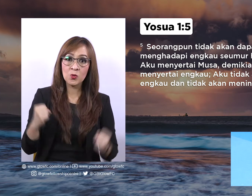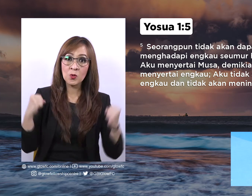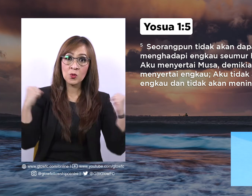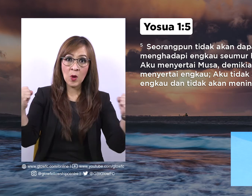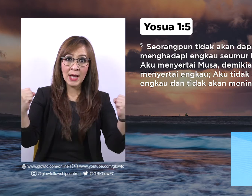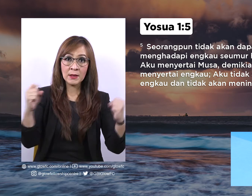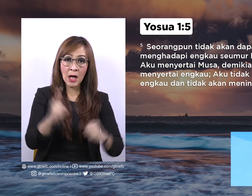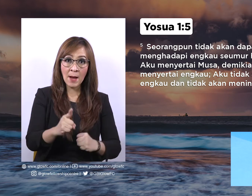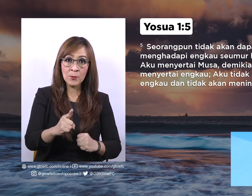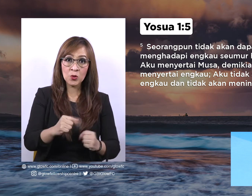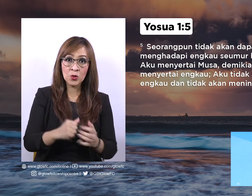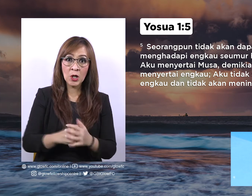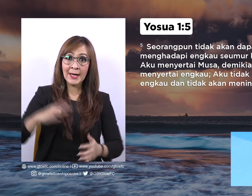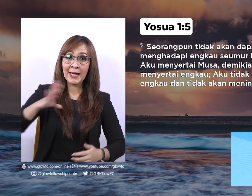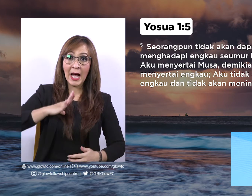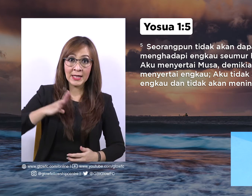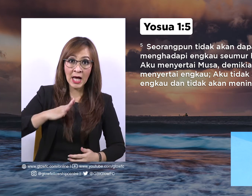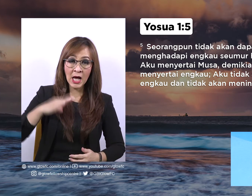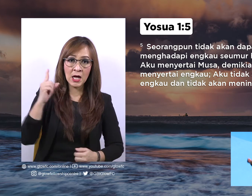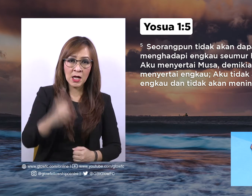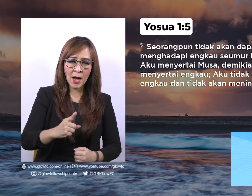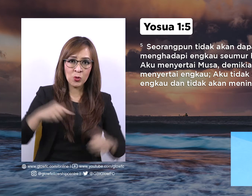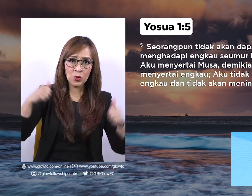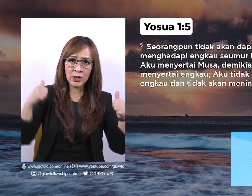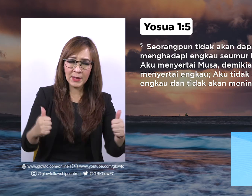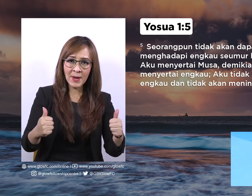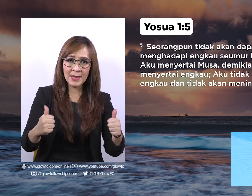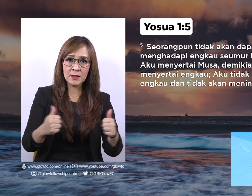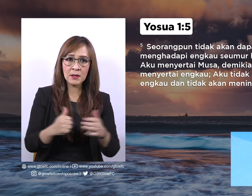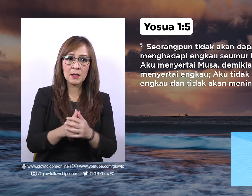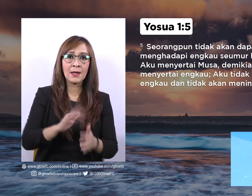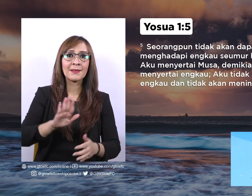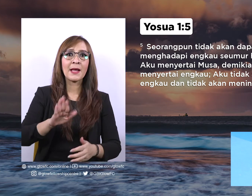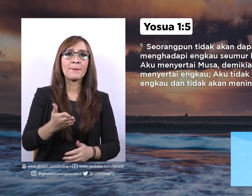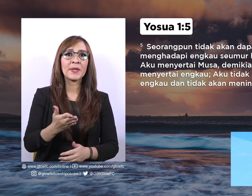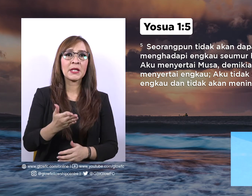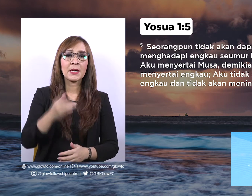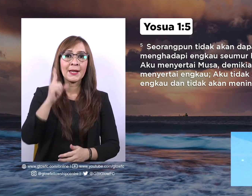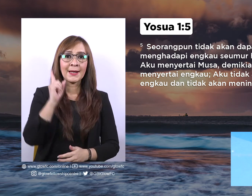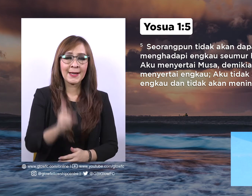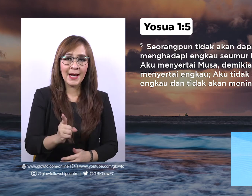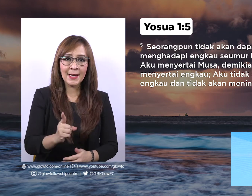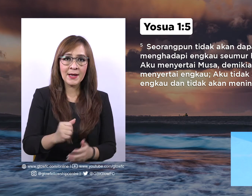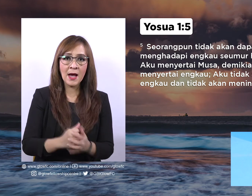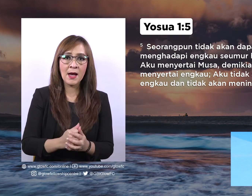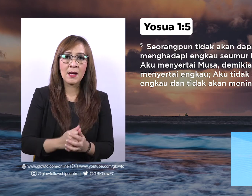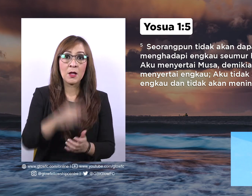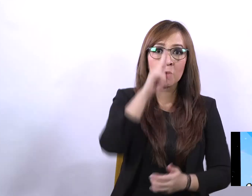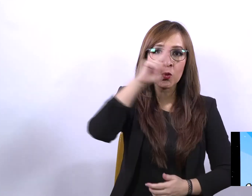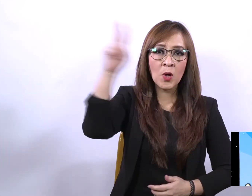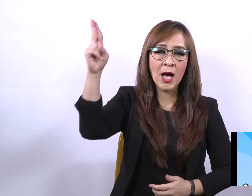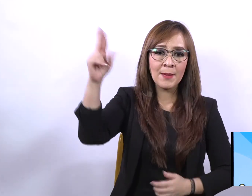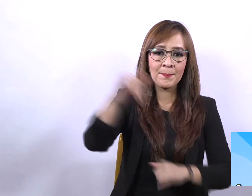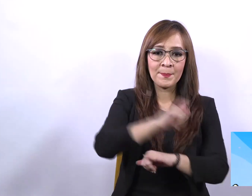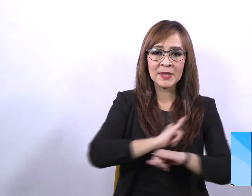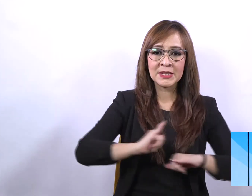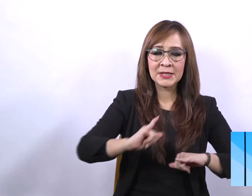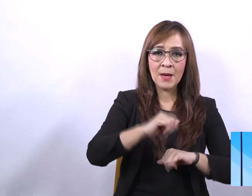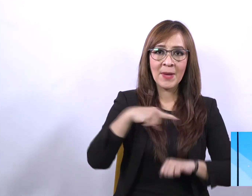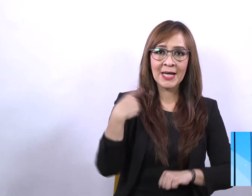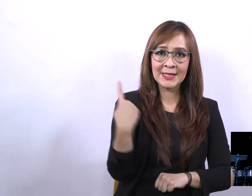karena kau jago bukan karena kau luar biasa bukan karena kota terkalahkan tetapi seperti aku menyertaimu sedemikian aku menyertai engkau itulah